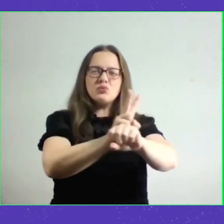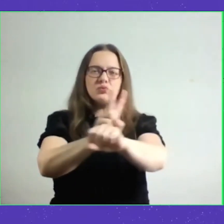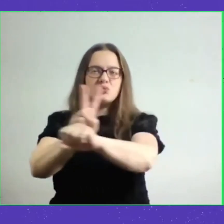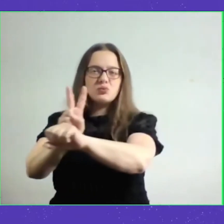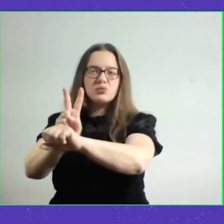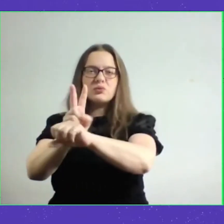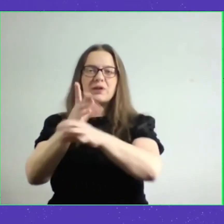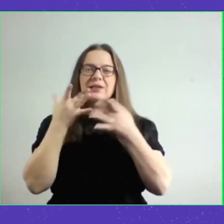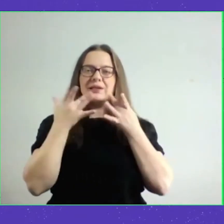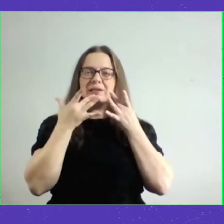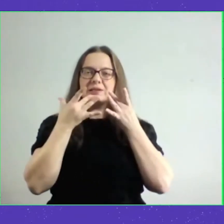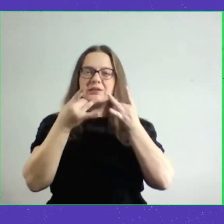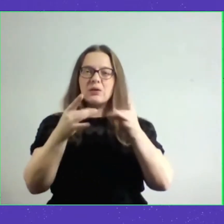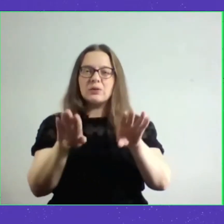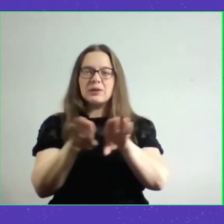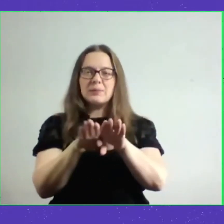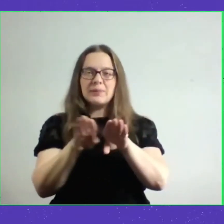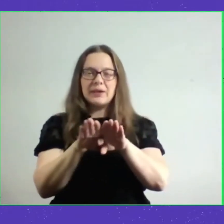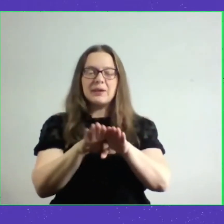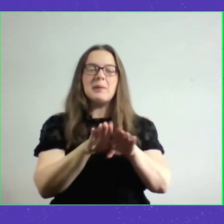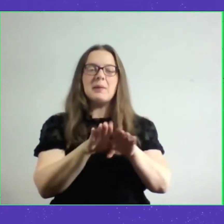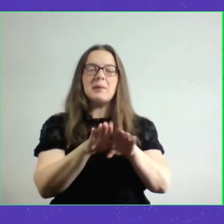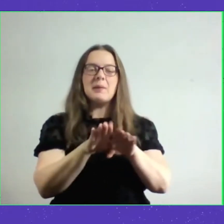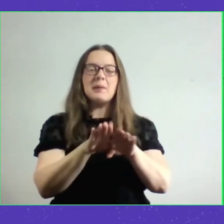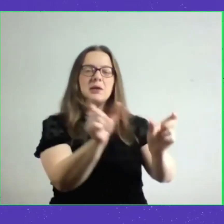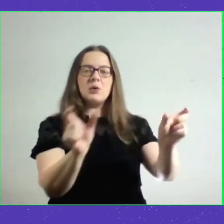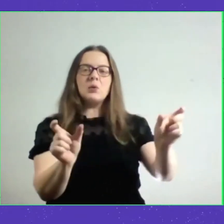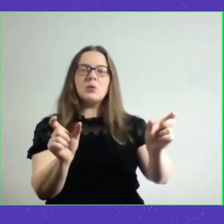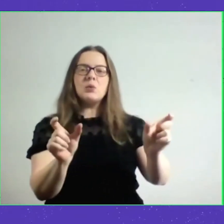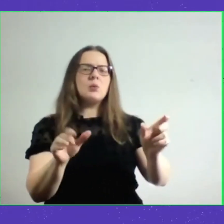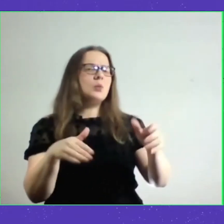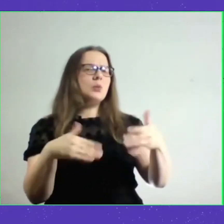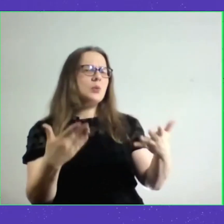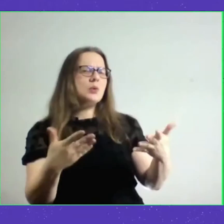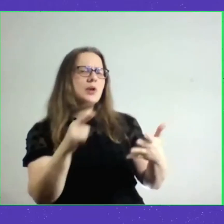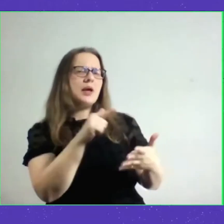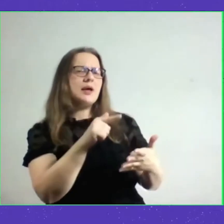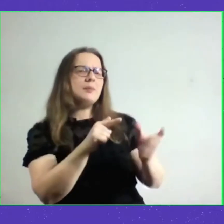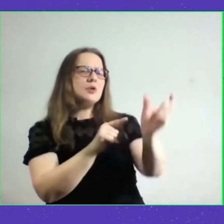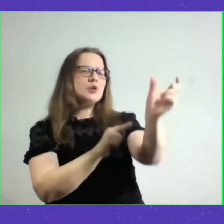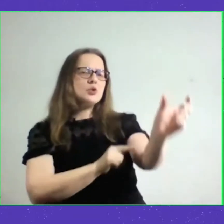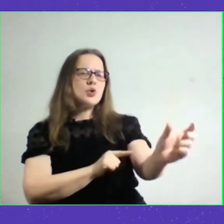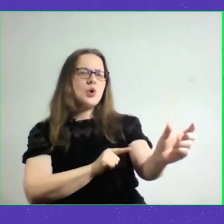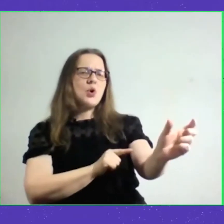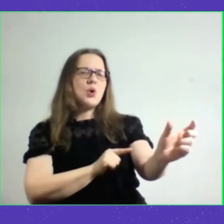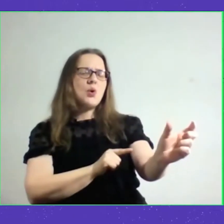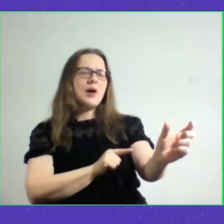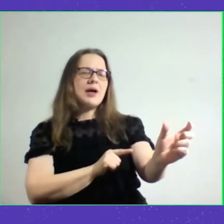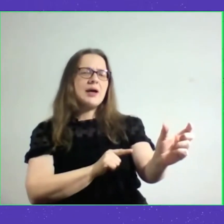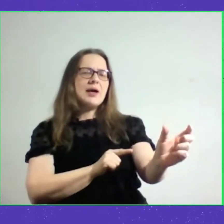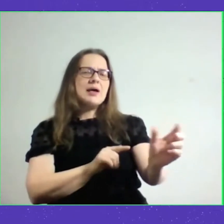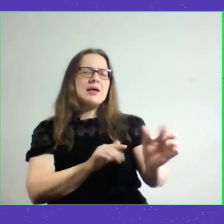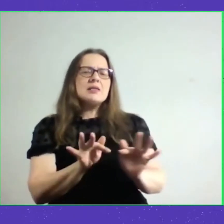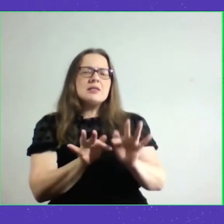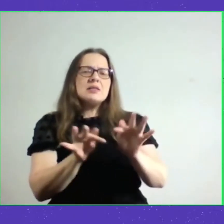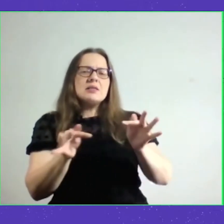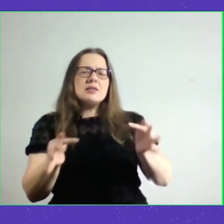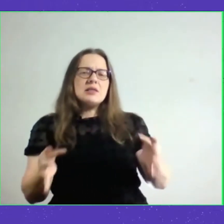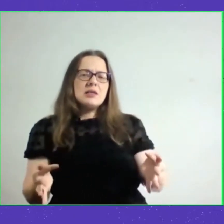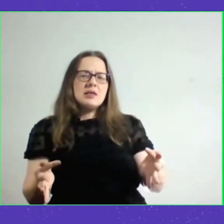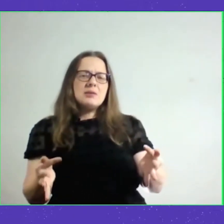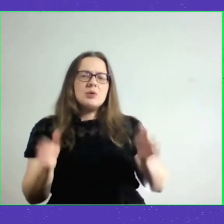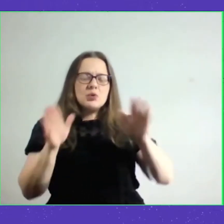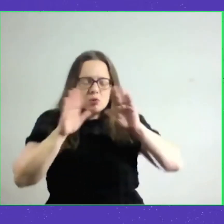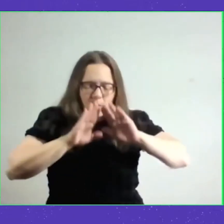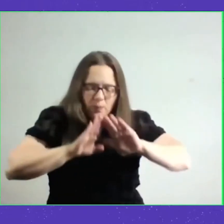estima a este, 2 pontos, ao humilde e arrependido de espírito, que dedica